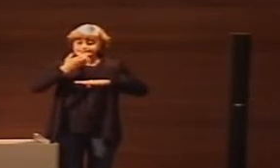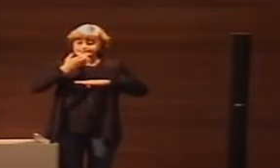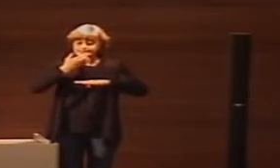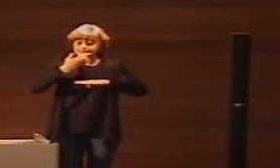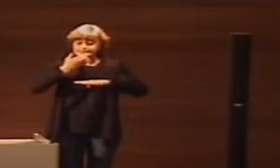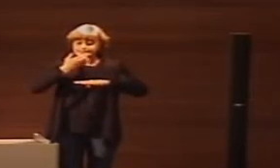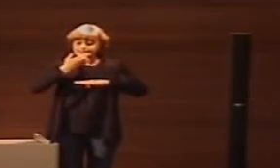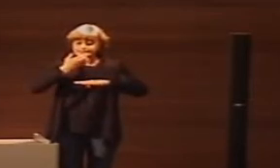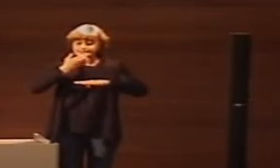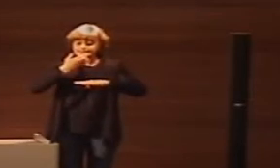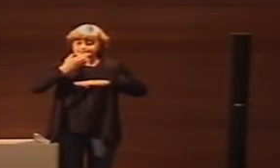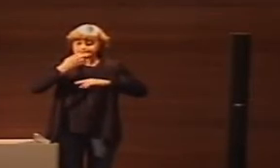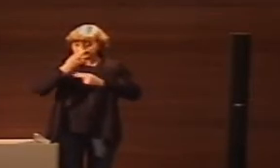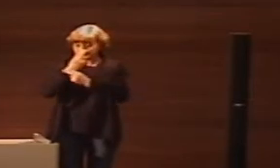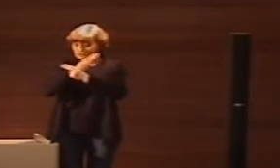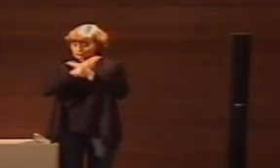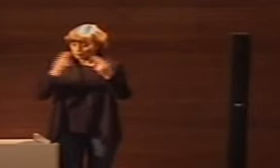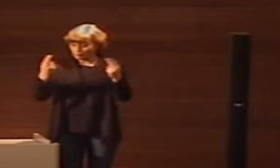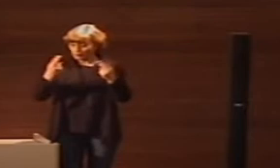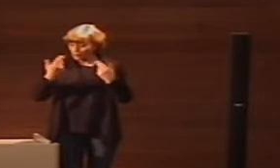impropios y,